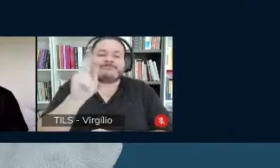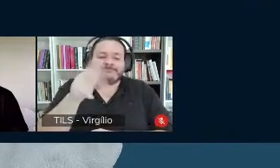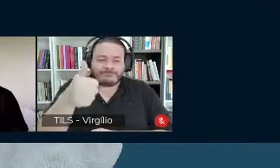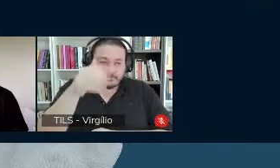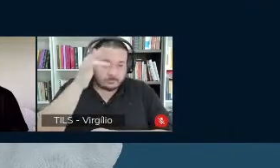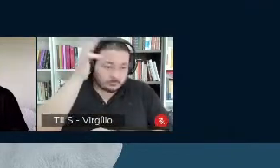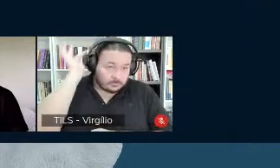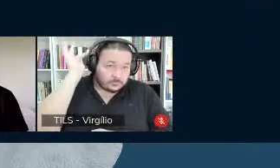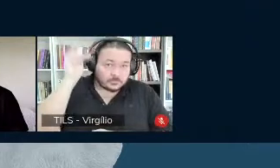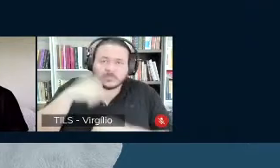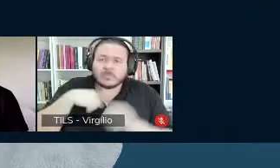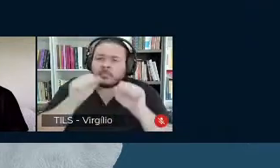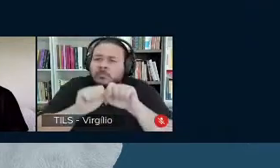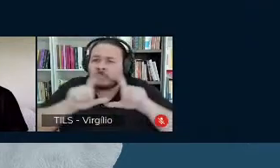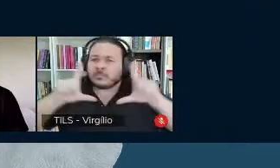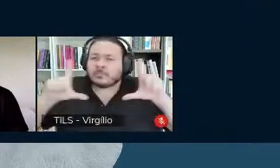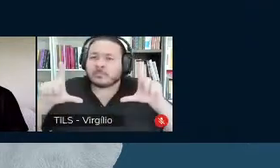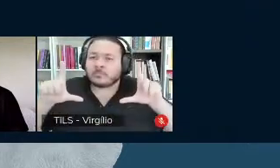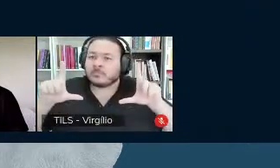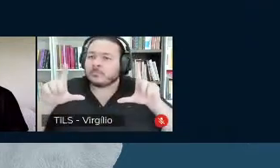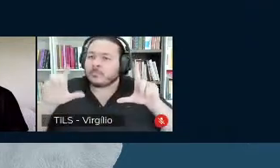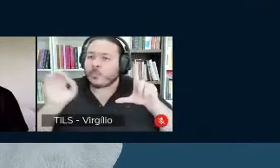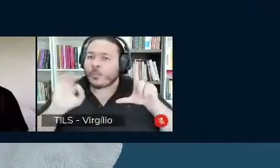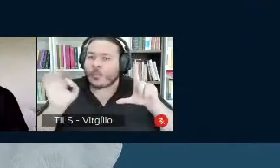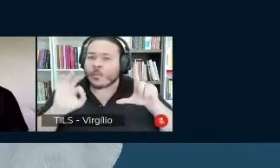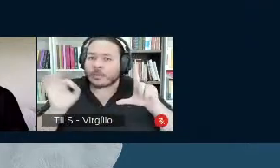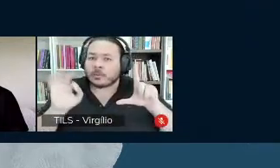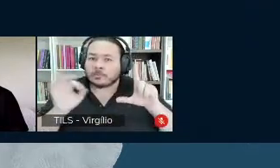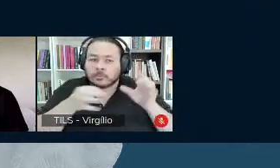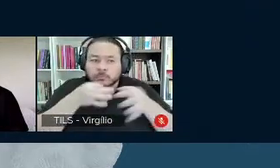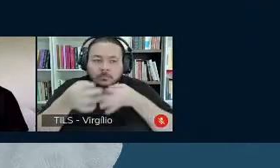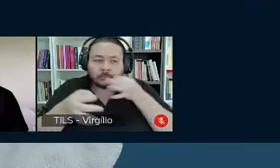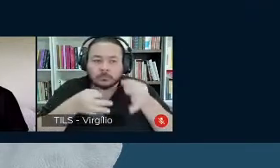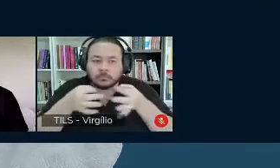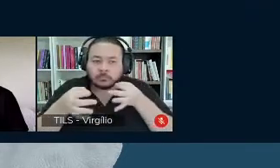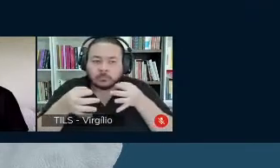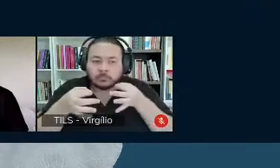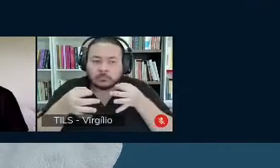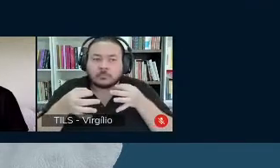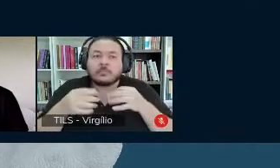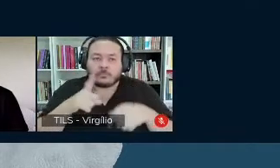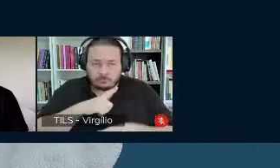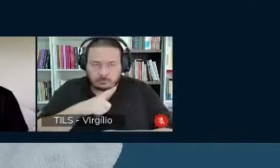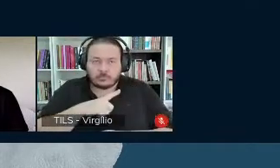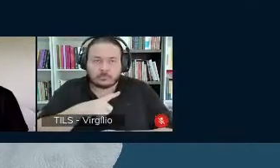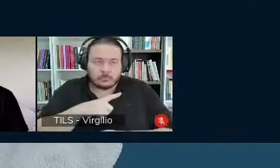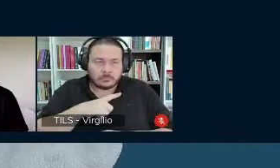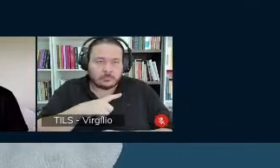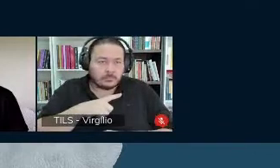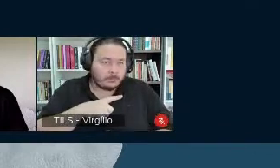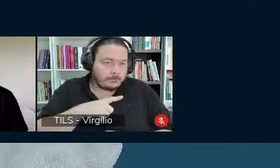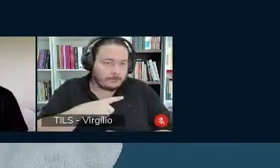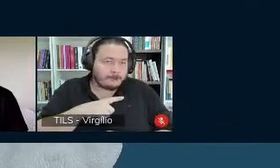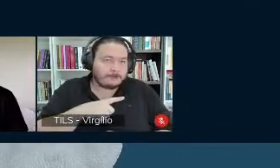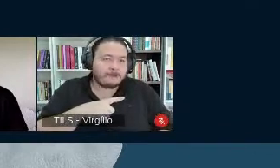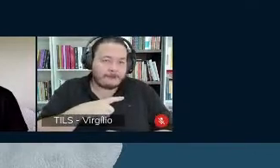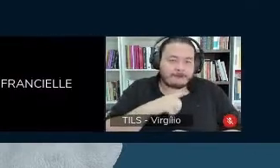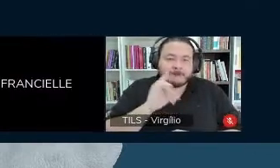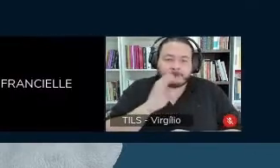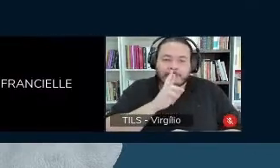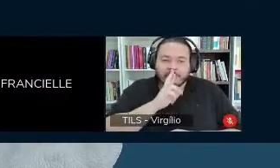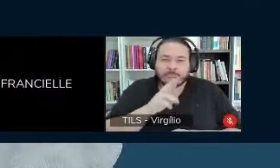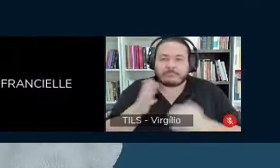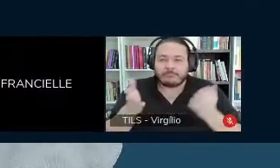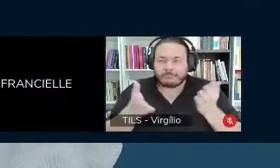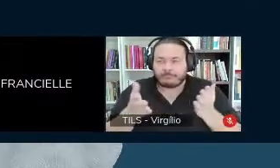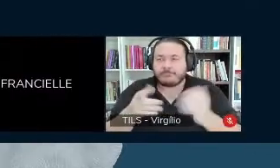não tem vídeo, não, para fazer os comentários dela com ele? Claro, professora. Ah, ela está só respondendo agora,